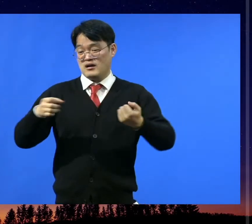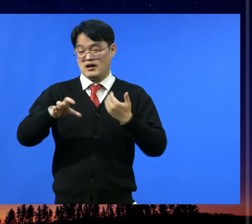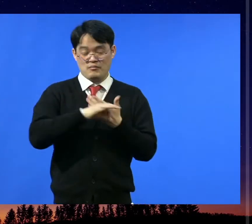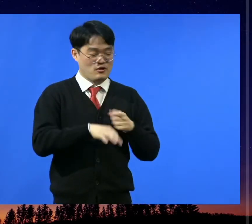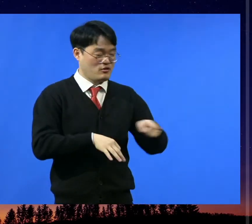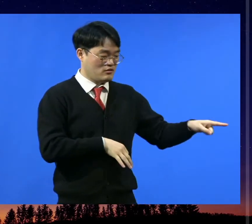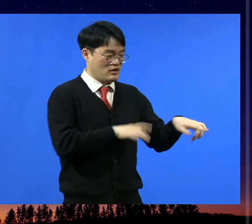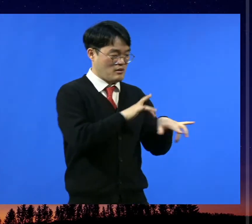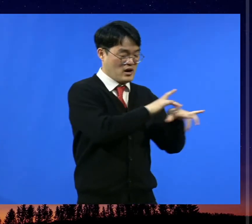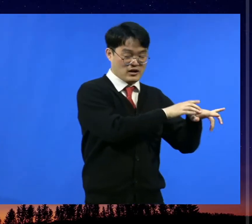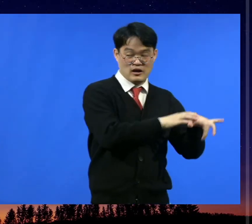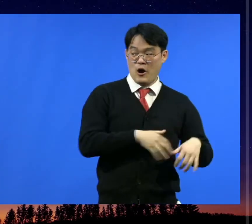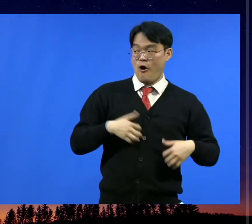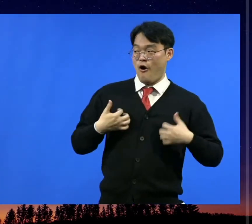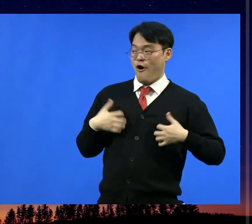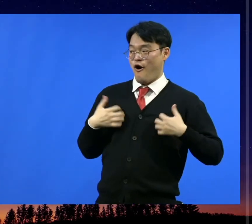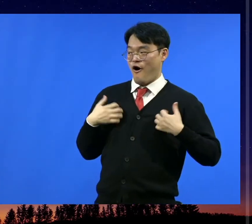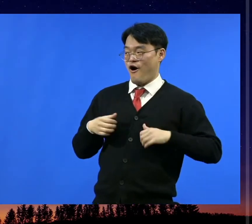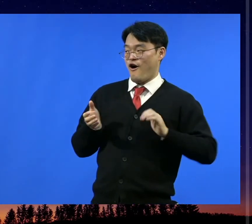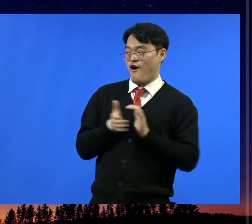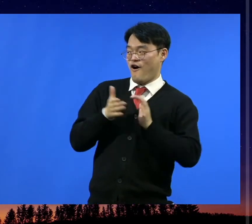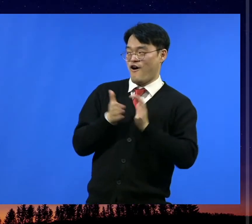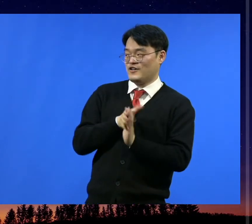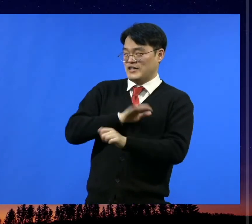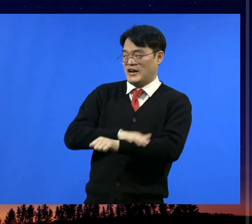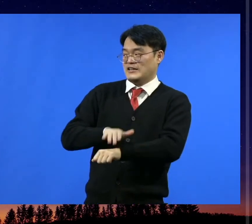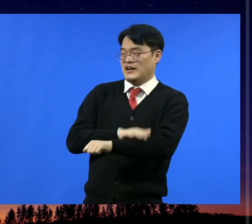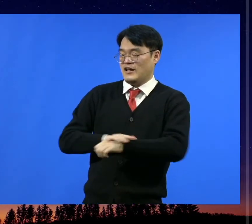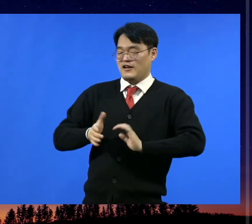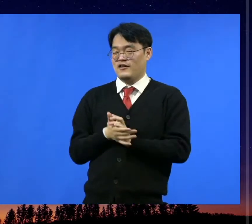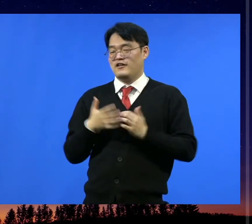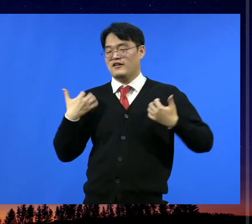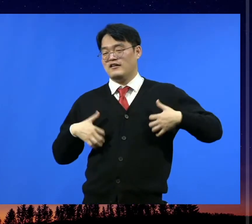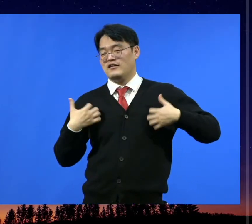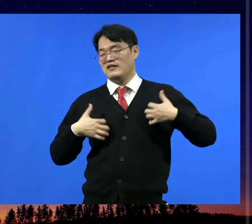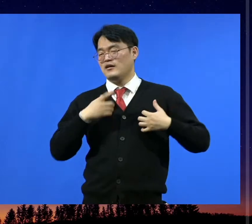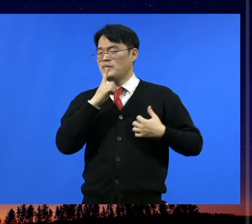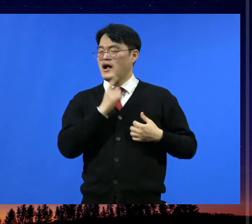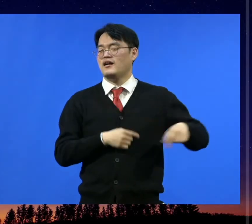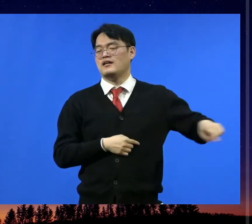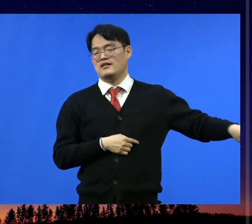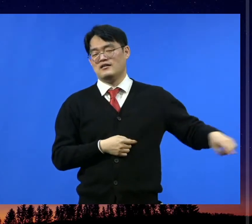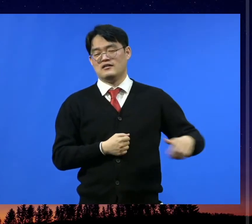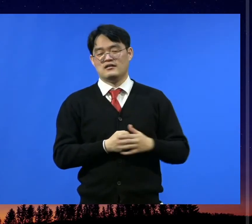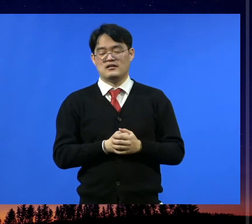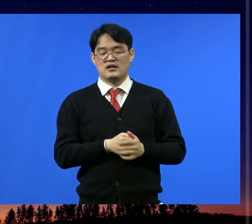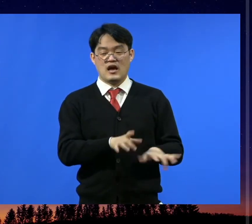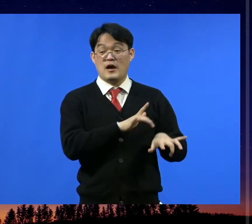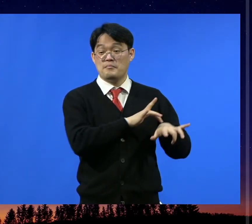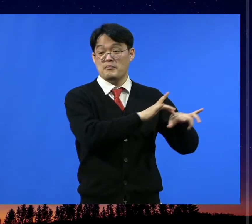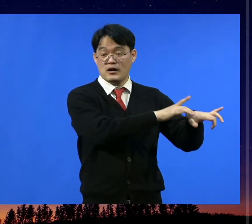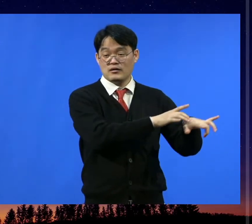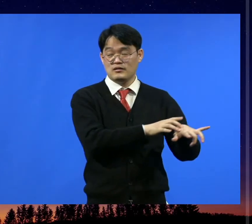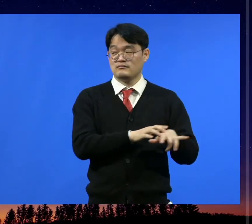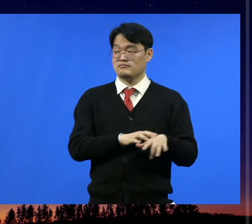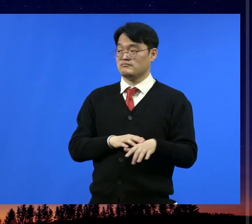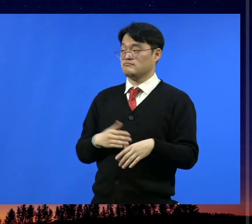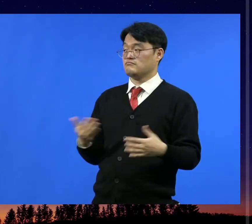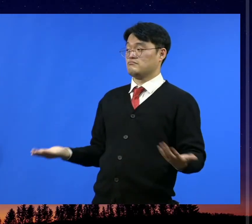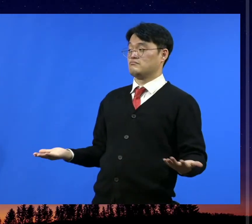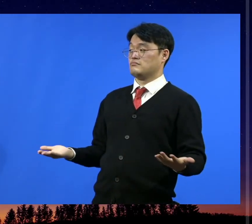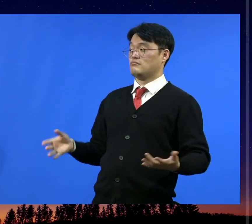마귀들이 부흥회를 해요 그날에. 잘 논다 그러면 잘 논다. 마귀는 손 하나 안 대고 이기는 겁니다. 그게.